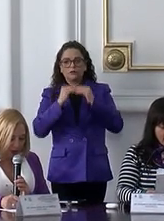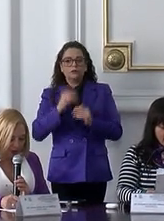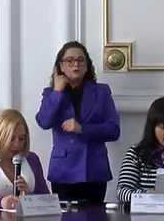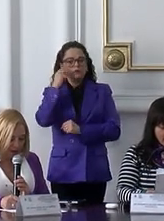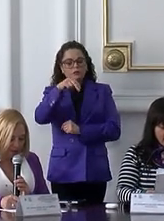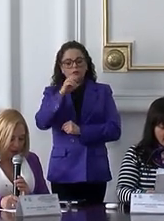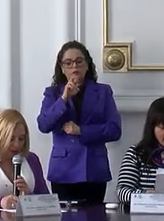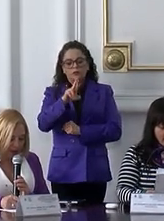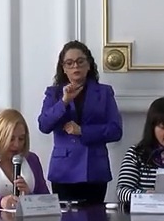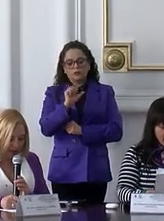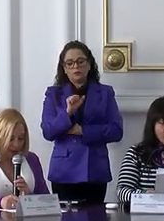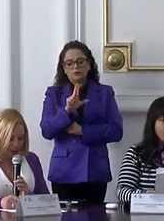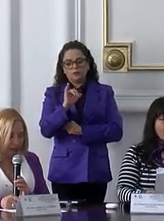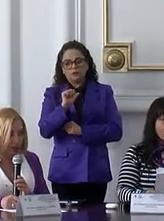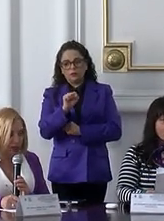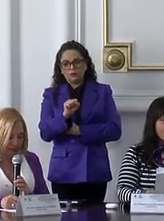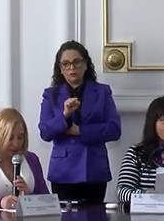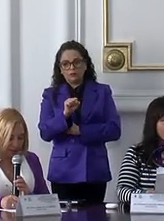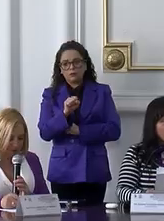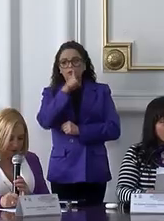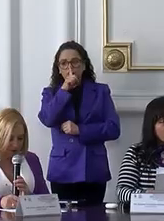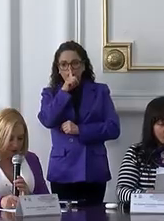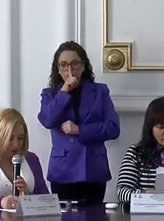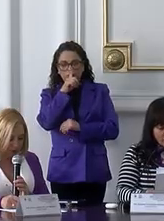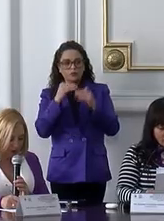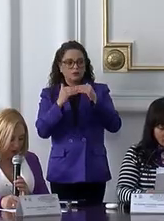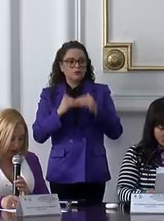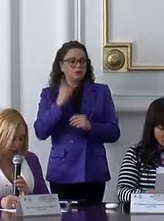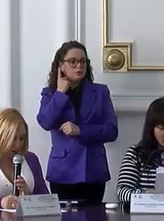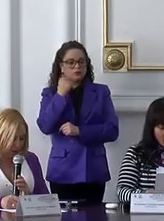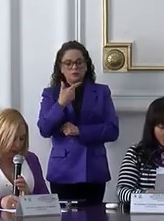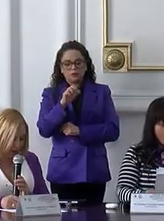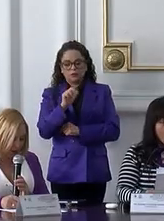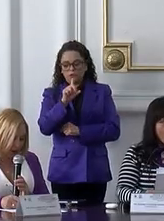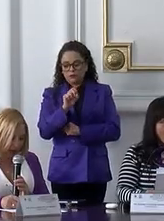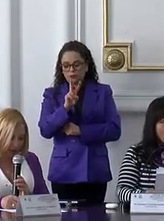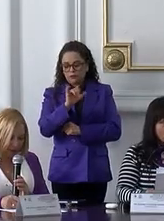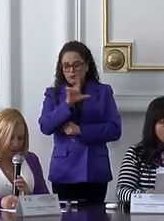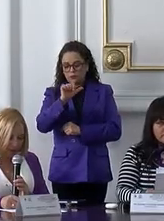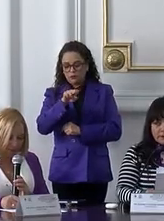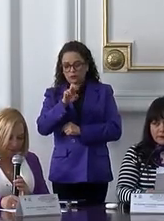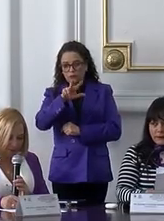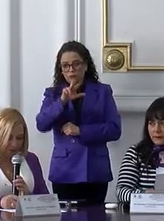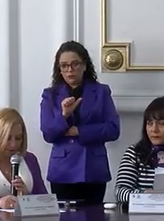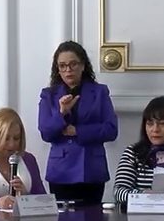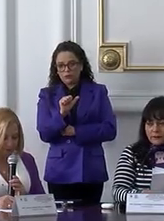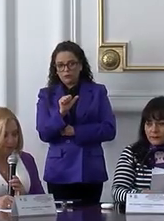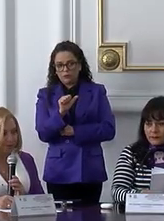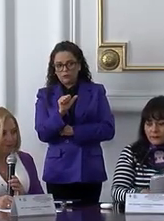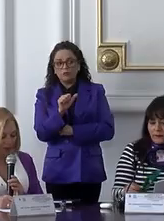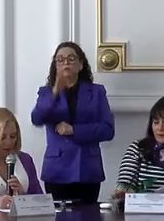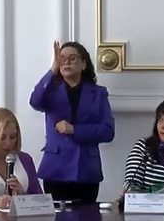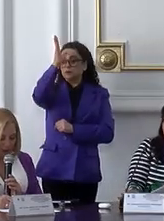Diputada Nora del Carmen Bárbara Arias Contreras. Diputado Gerardo Villanueva Albarrán.